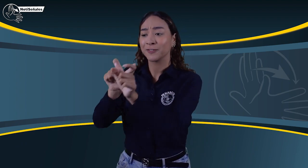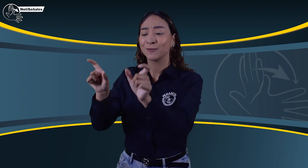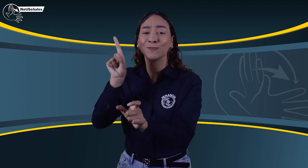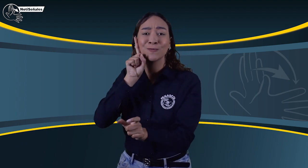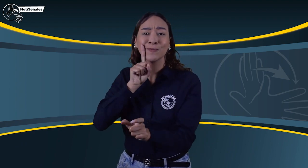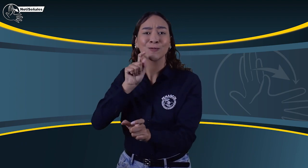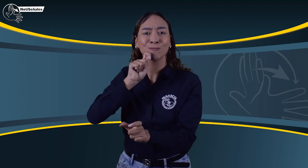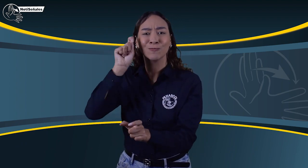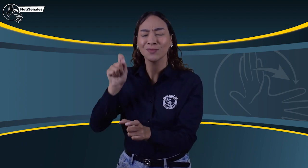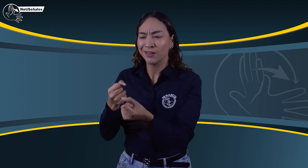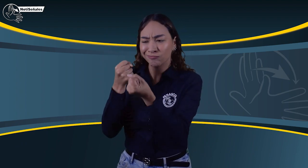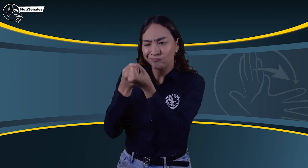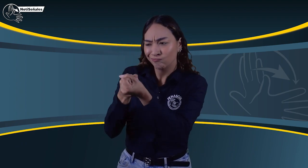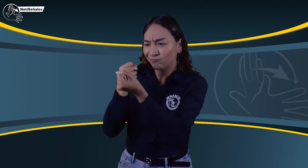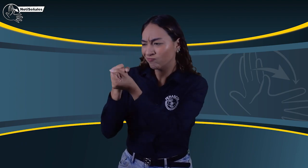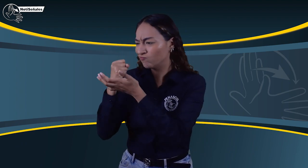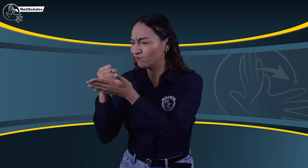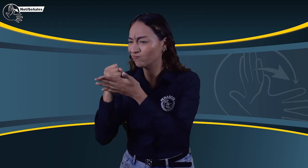formas de ayudar